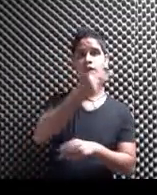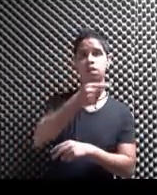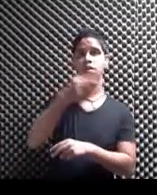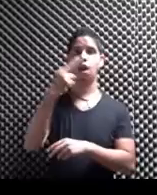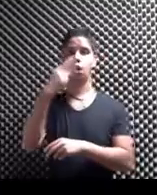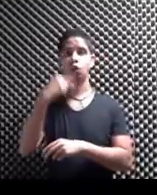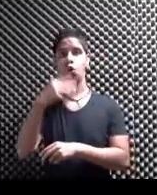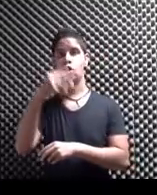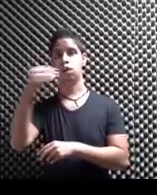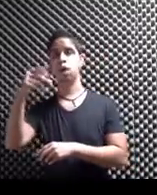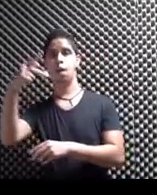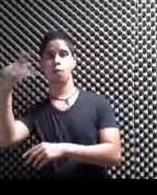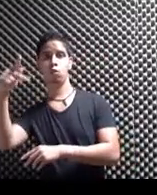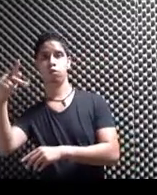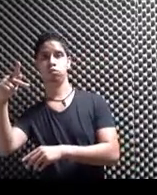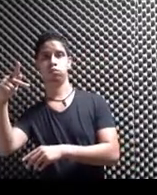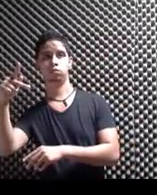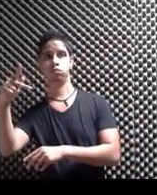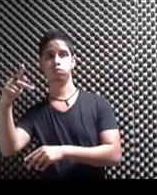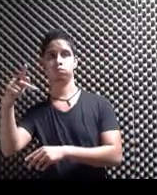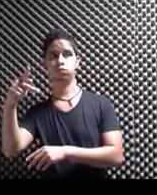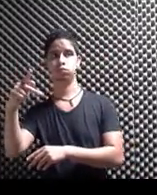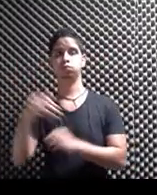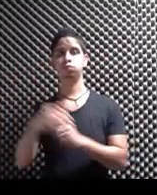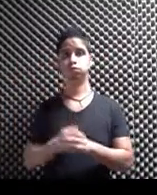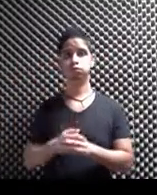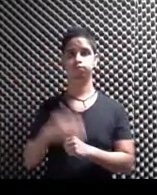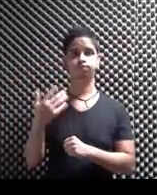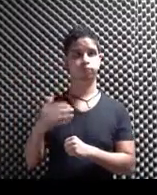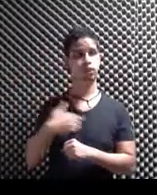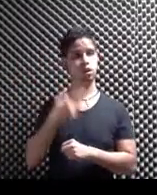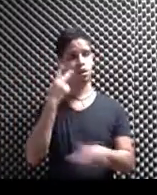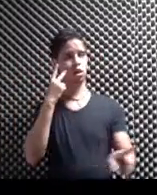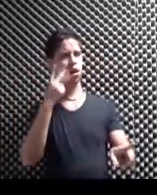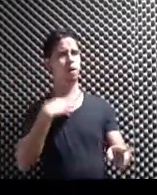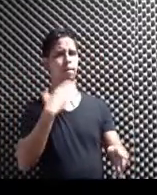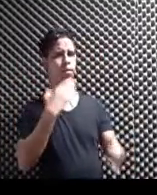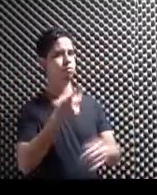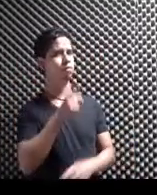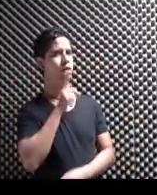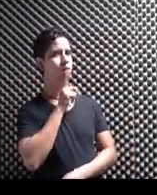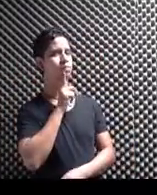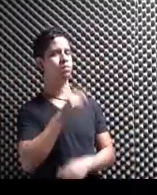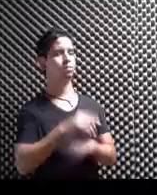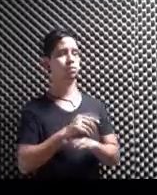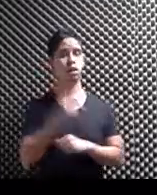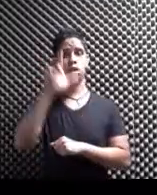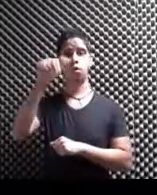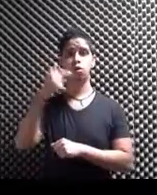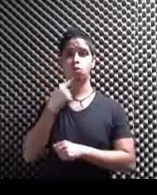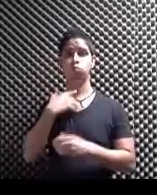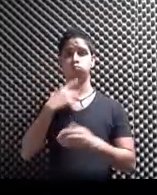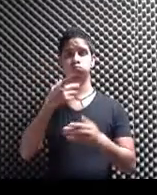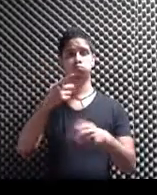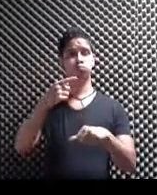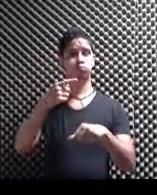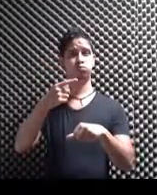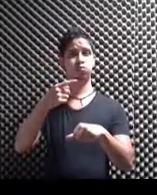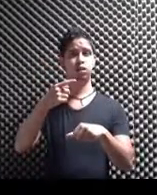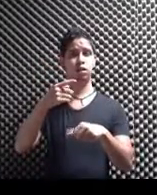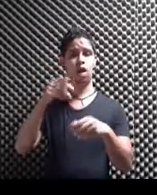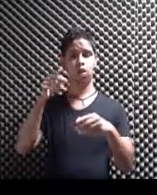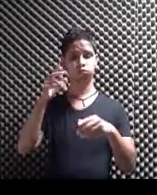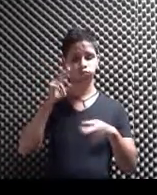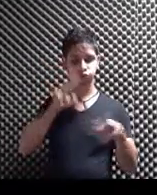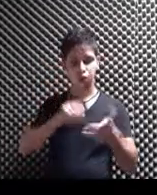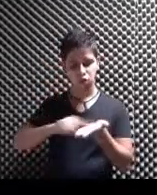El púrpura con el dorado se ve muy bien y el cardenal también Y entonces luego de un largo estudio las pinturas montanas que es uno de